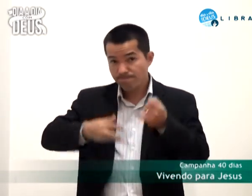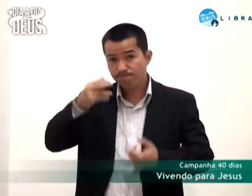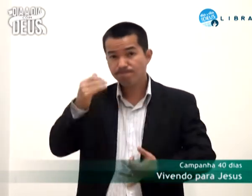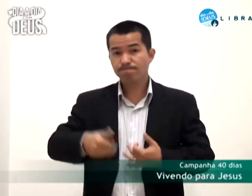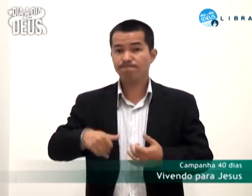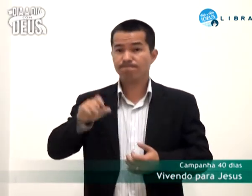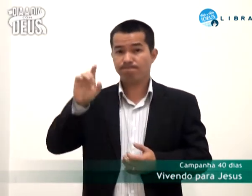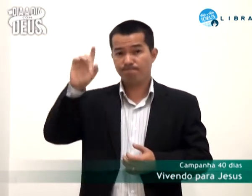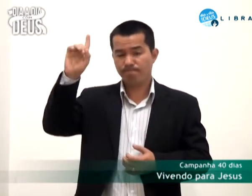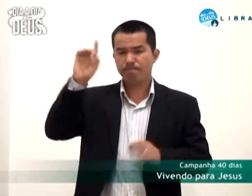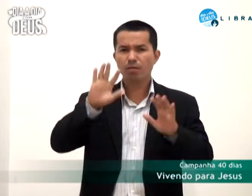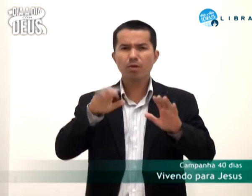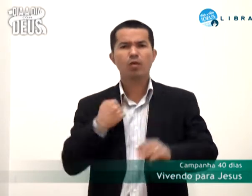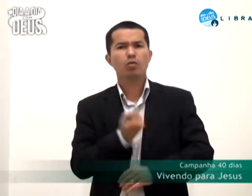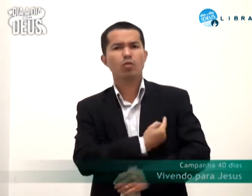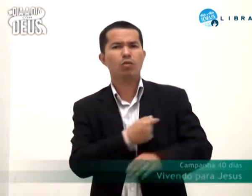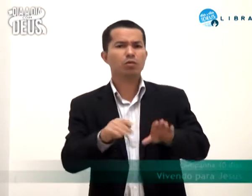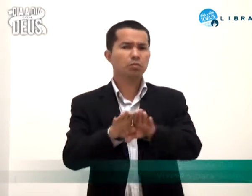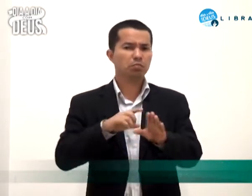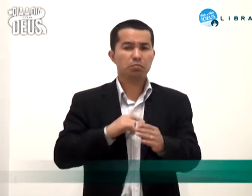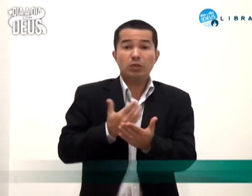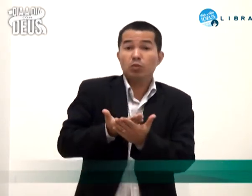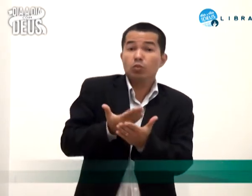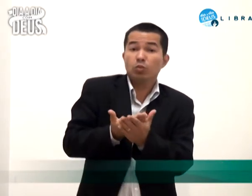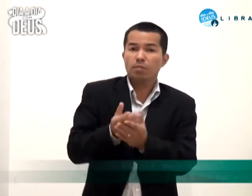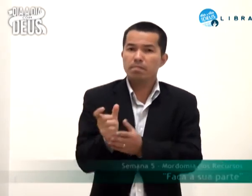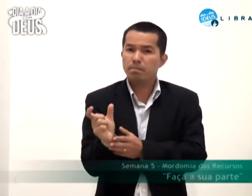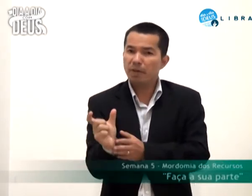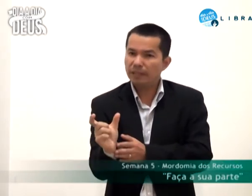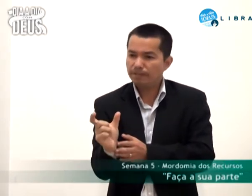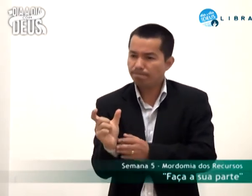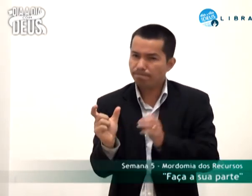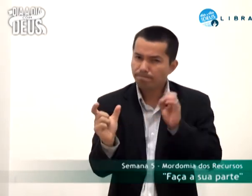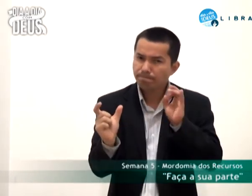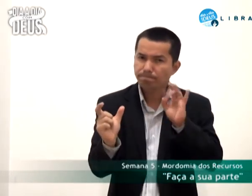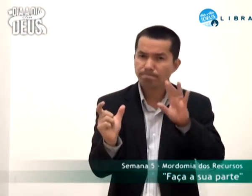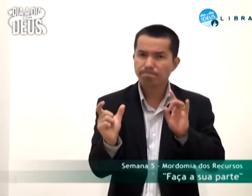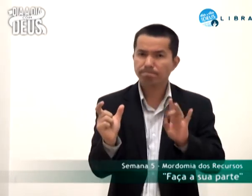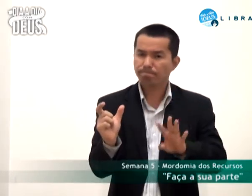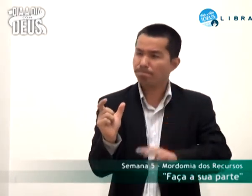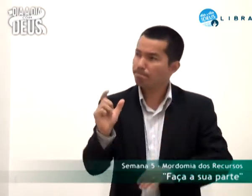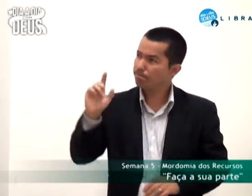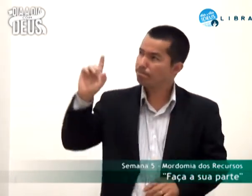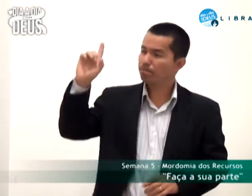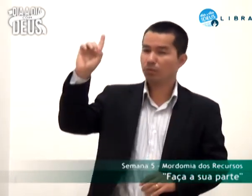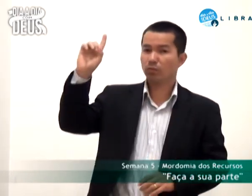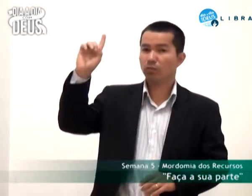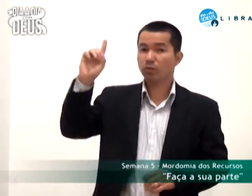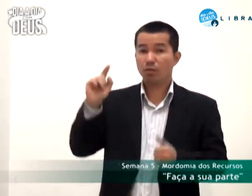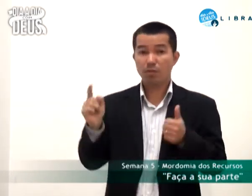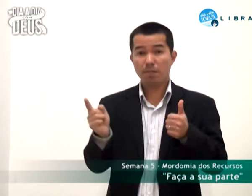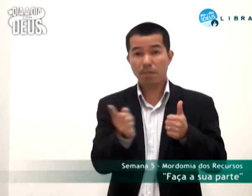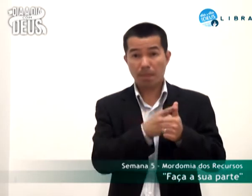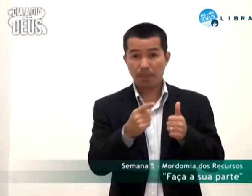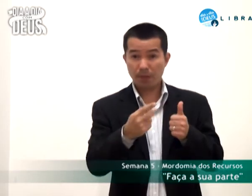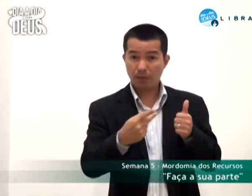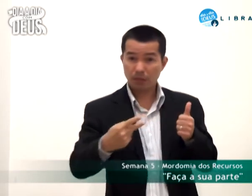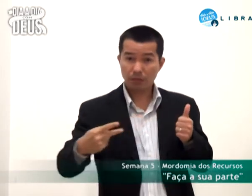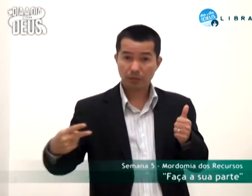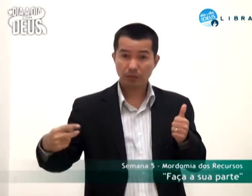Deus. E logo no começo nós aprendemos na primeira semana que Deus é o Senhor